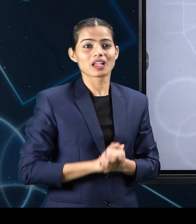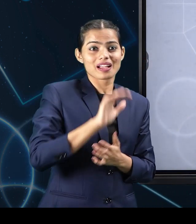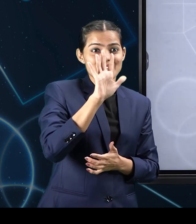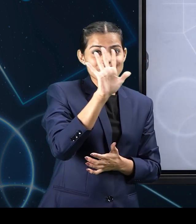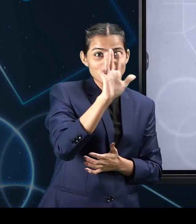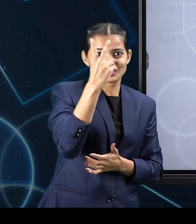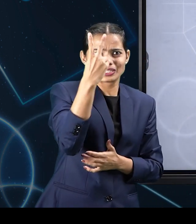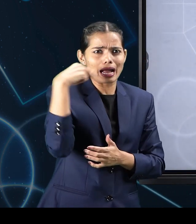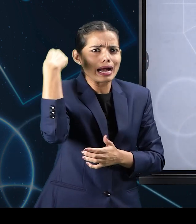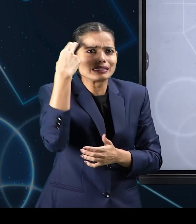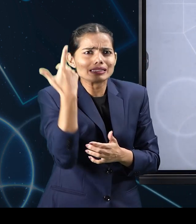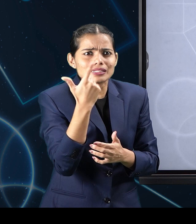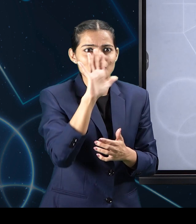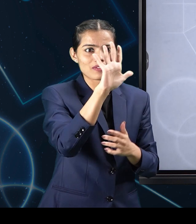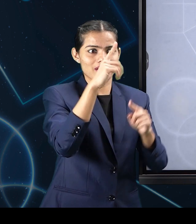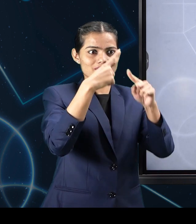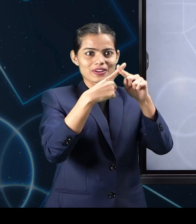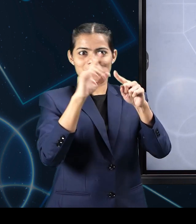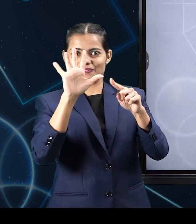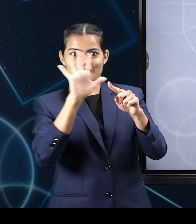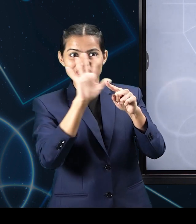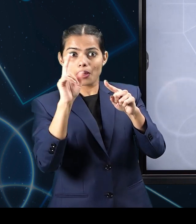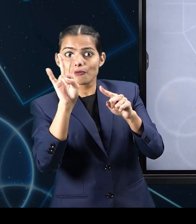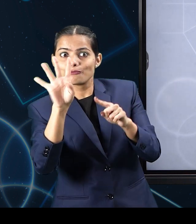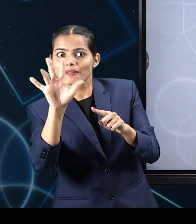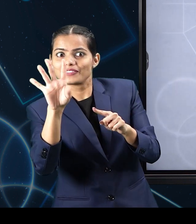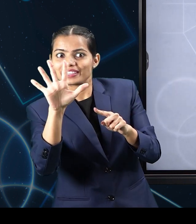Is equal to 25 minus 16.